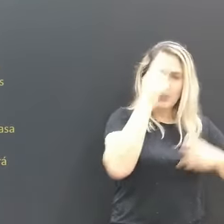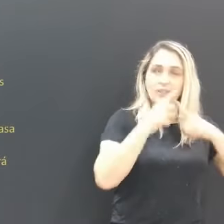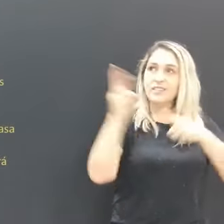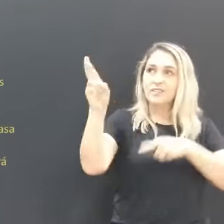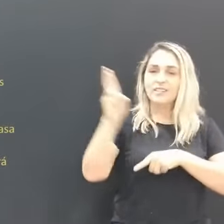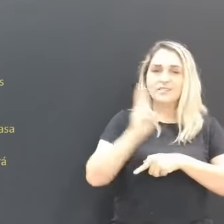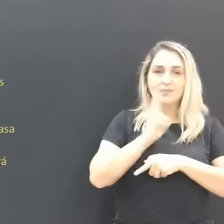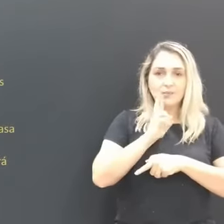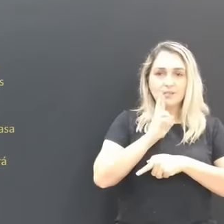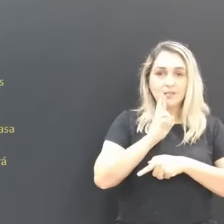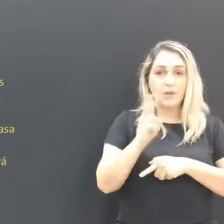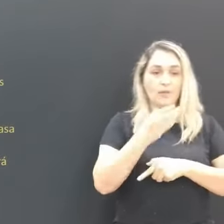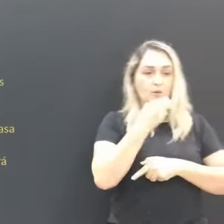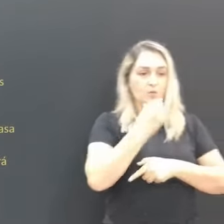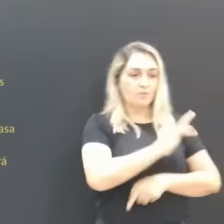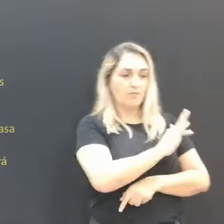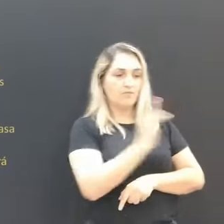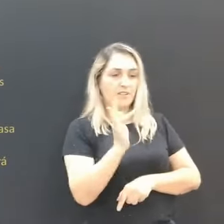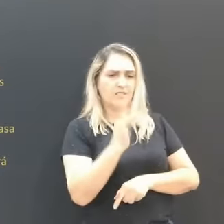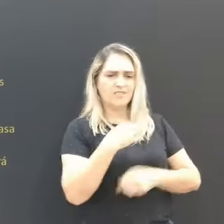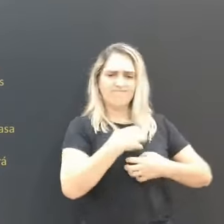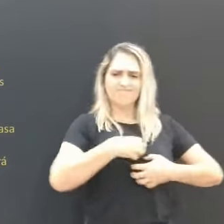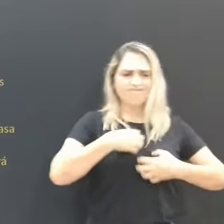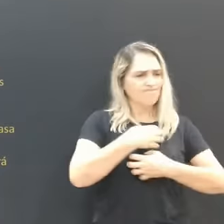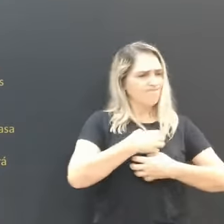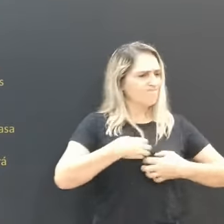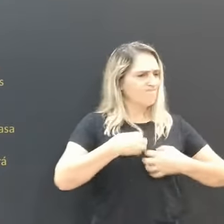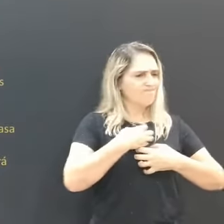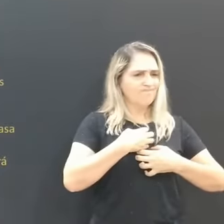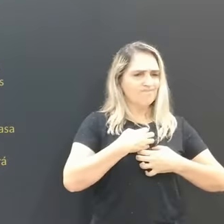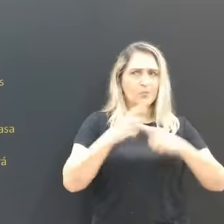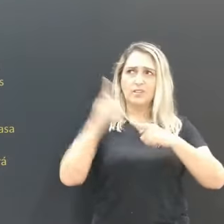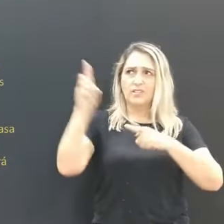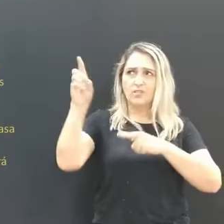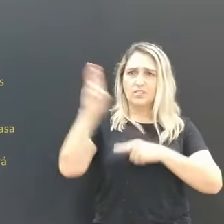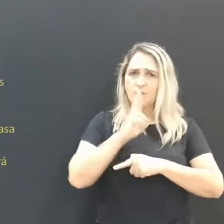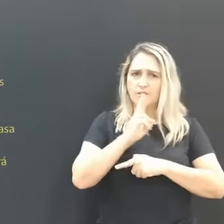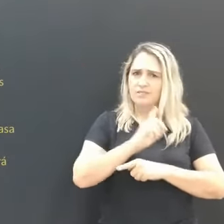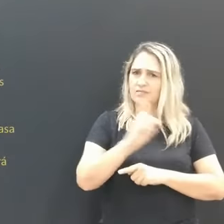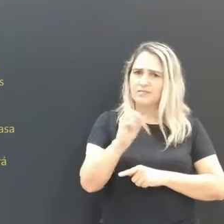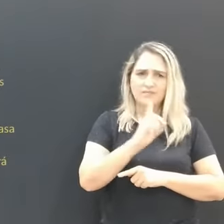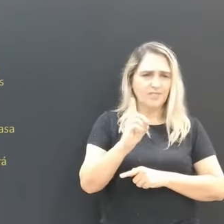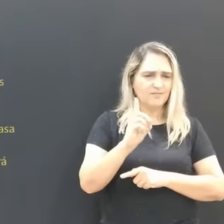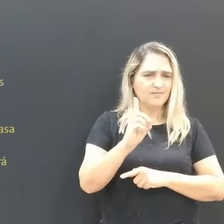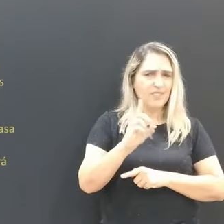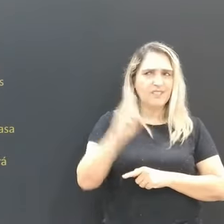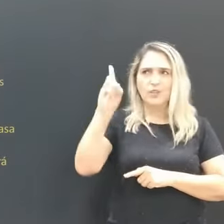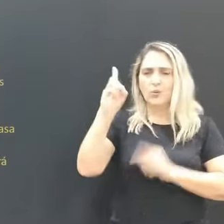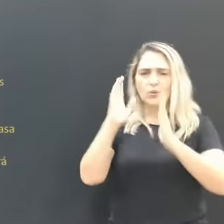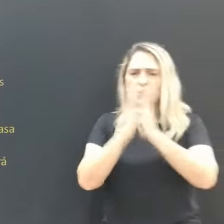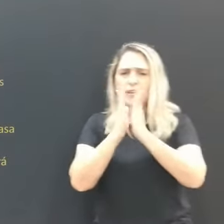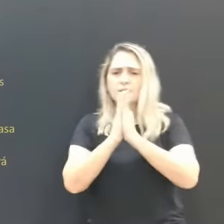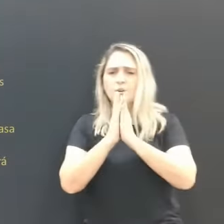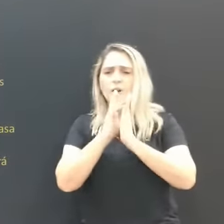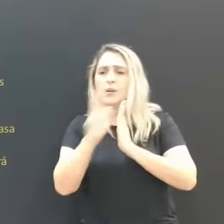templo, porque ele sabia que ele tinha orado e Deus tinha falado com ele, ele sentia que Deus tinha respondido, iria responder às suas